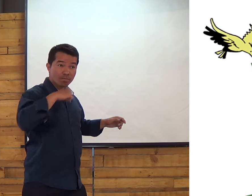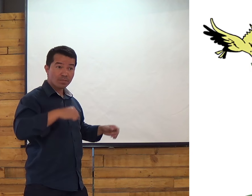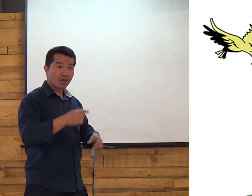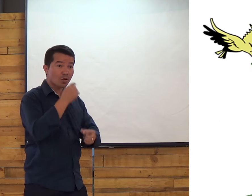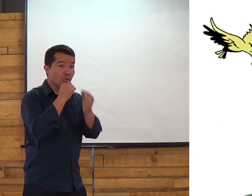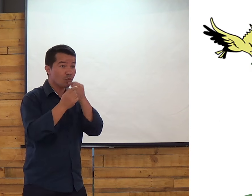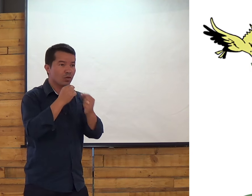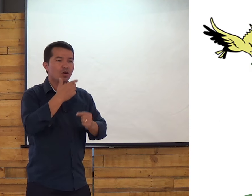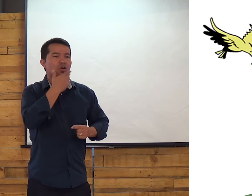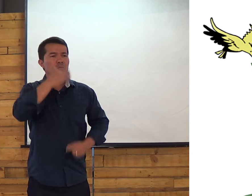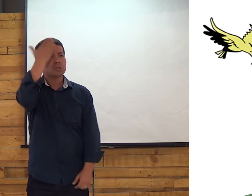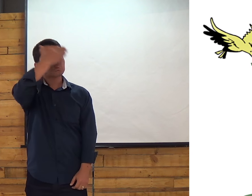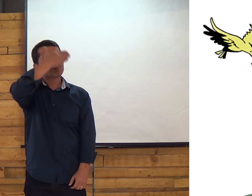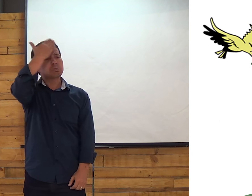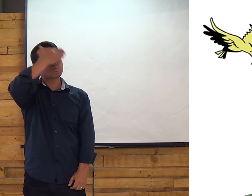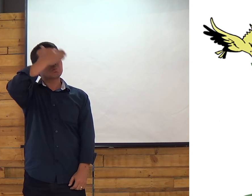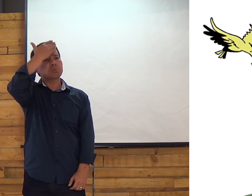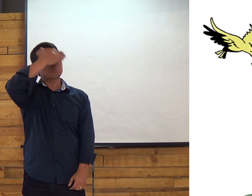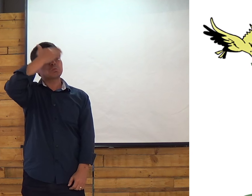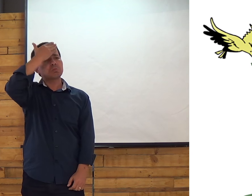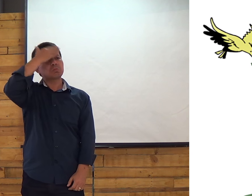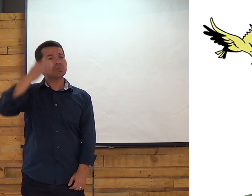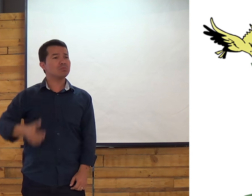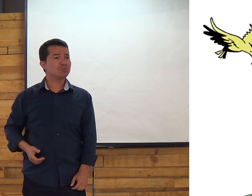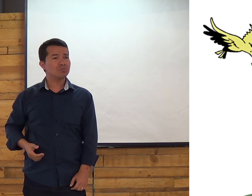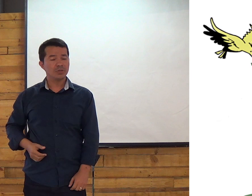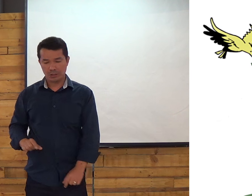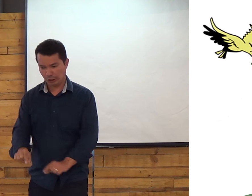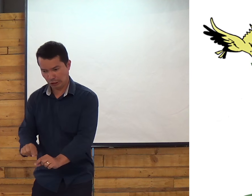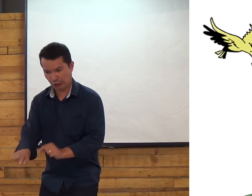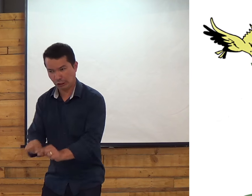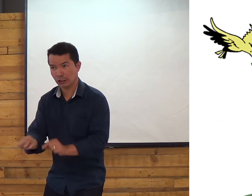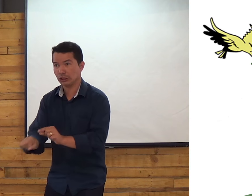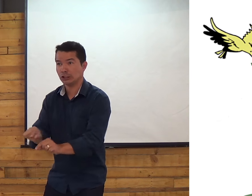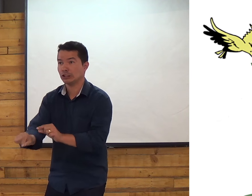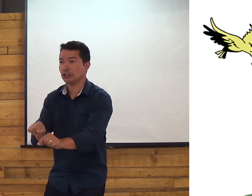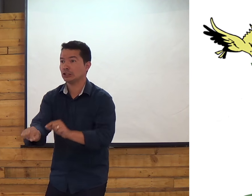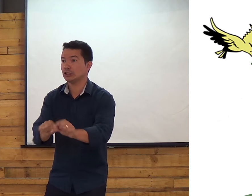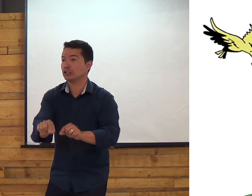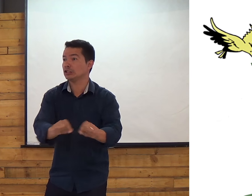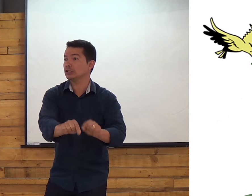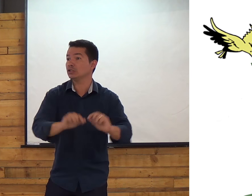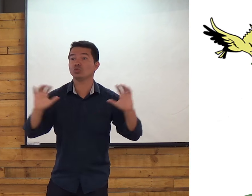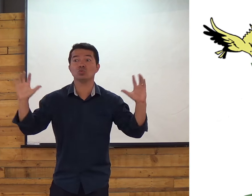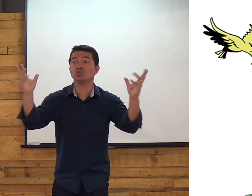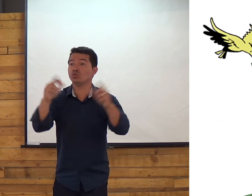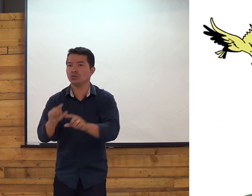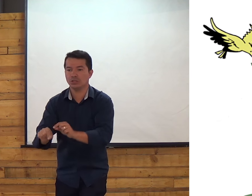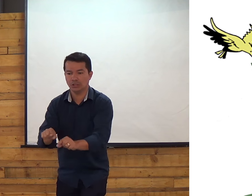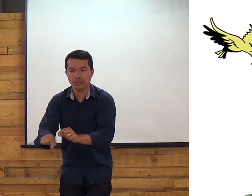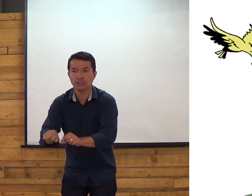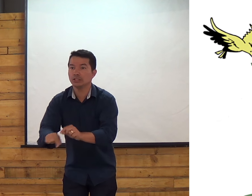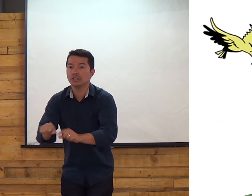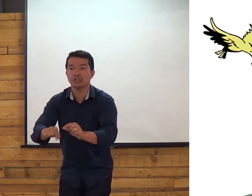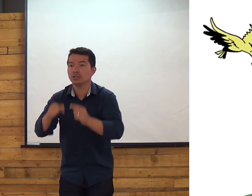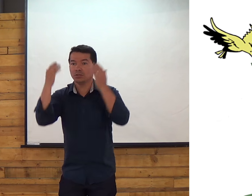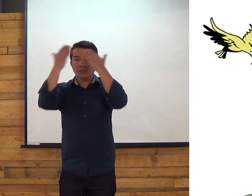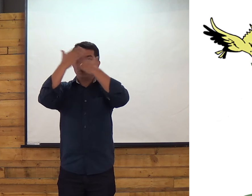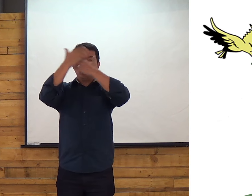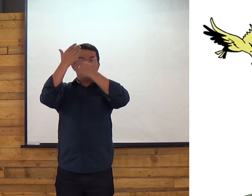vida e come a semente. E o homem nem mesmo percebe que o pássaro comeu toda aquela